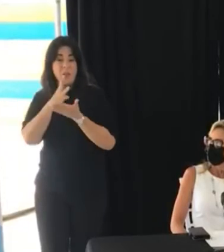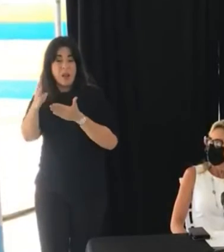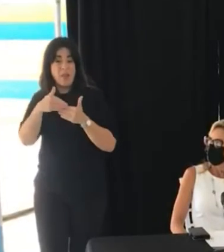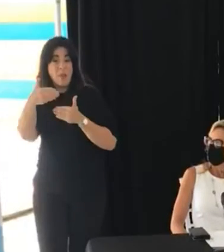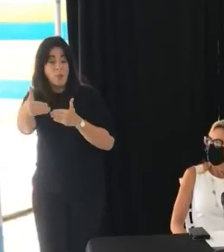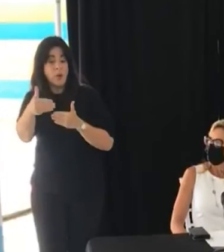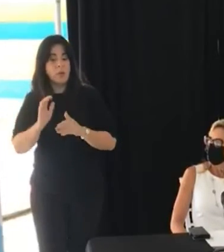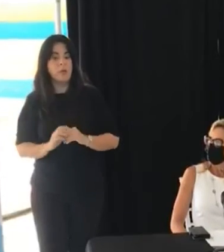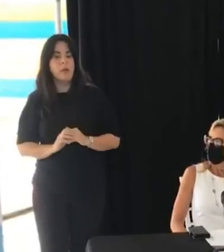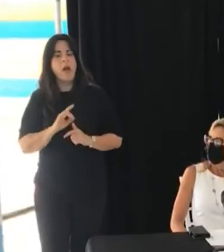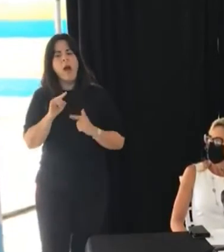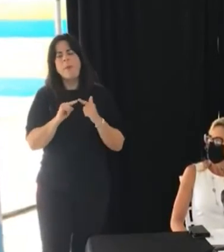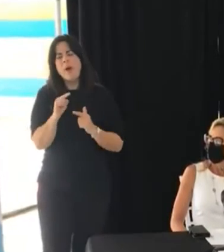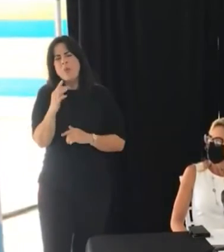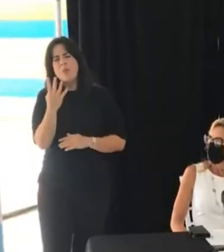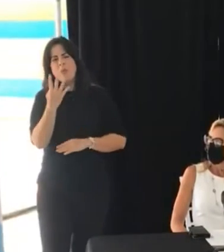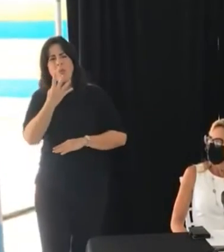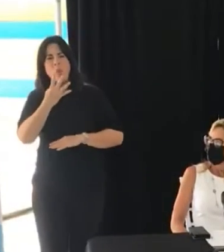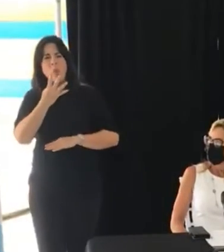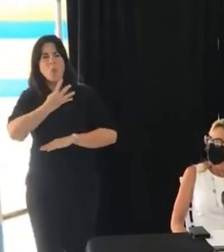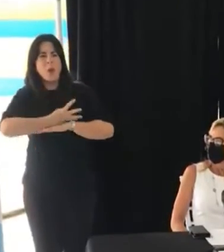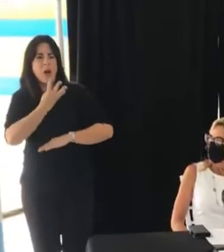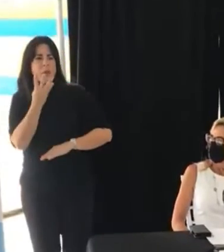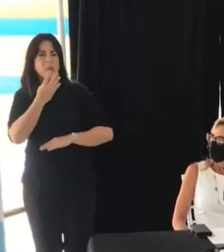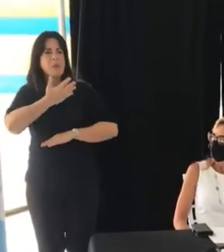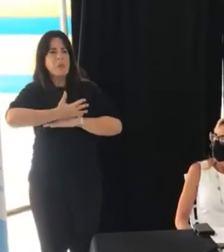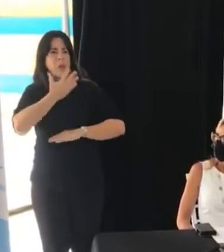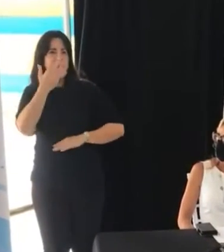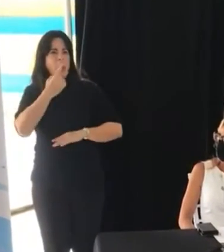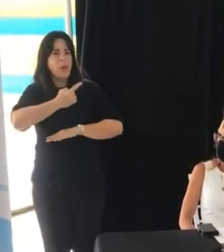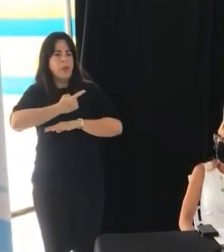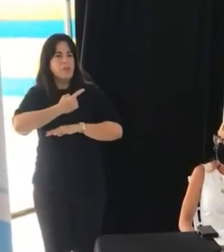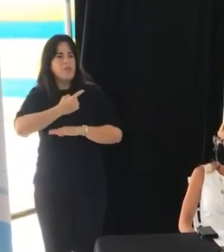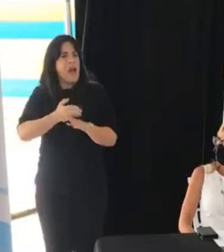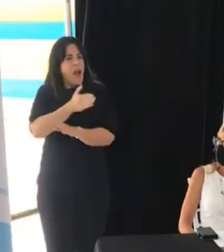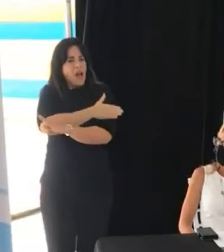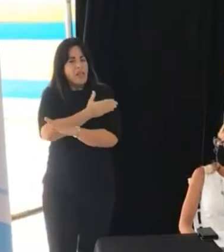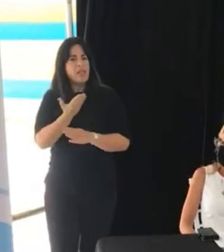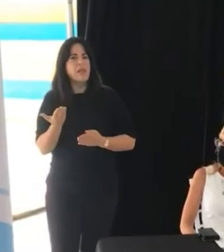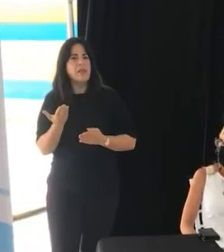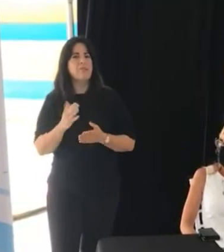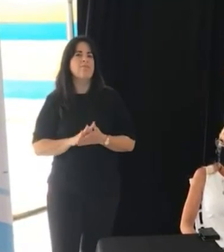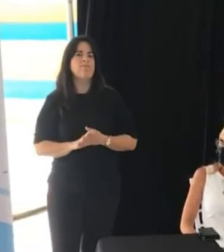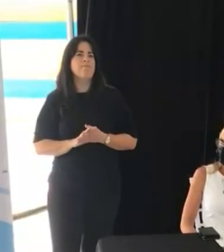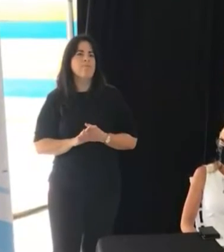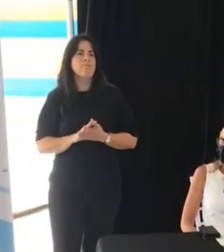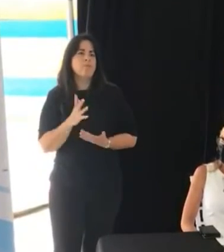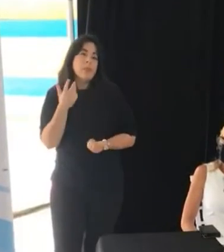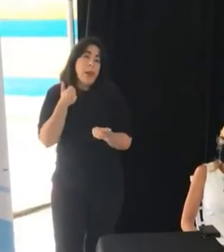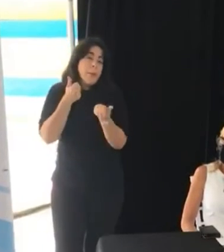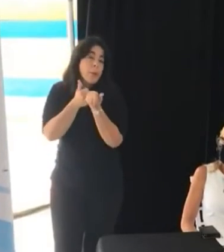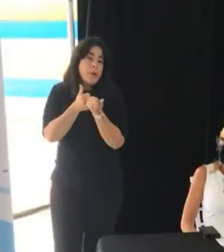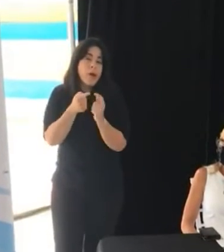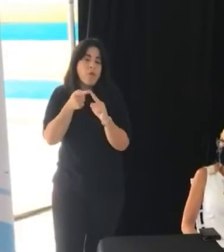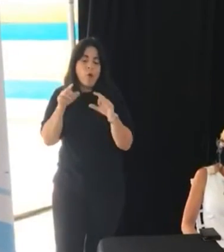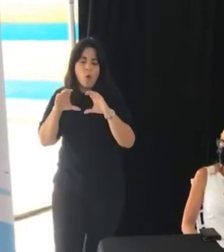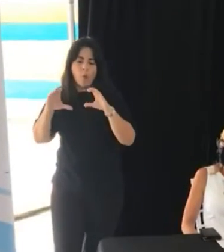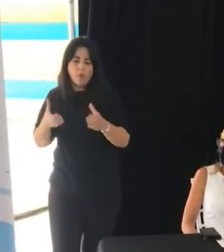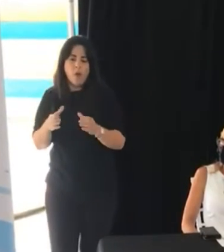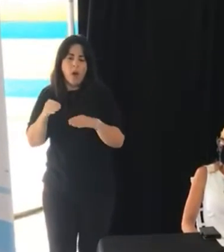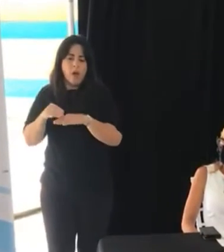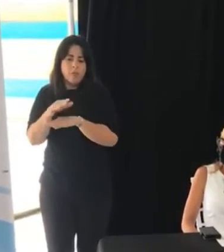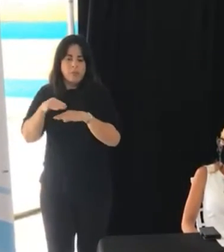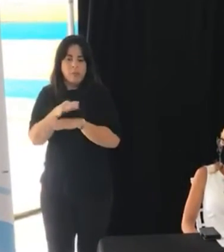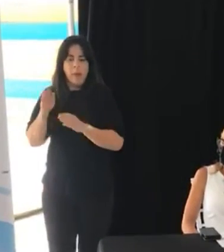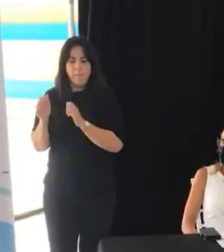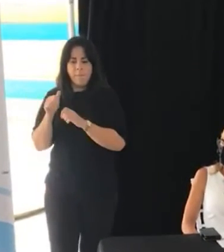El asunto de los 4-5 días antes, pues está avalado por el Comité Asesor de Prácticas